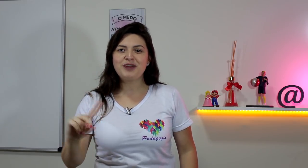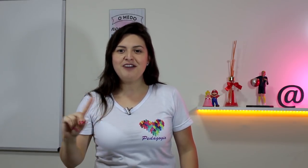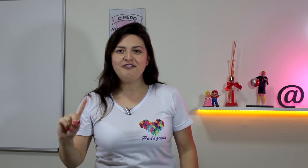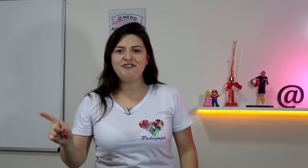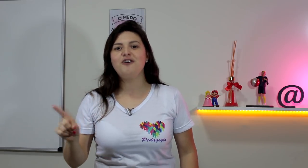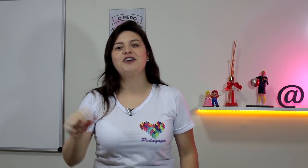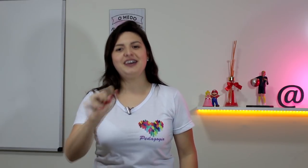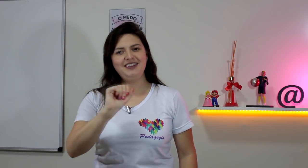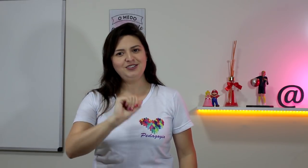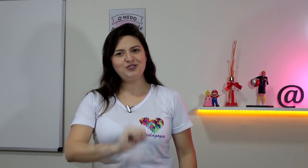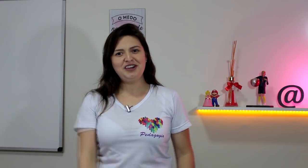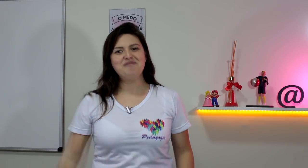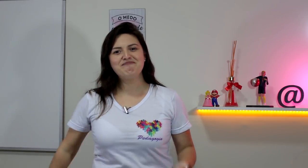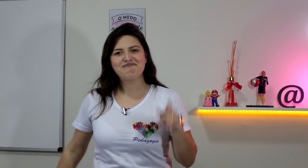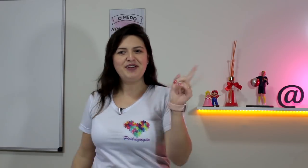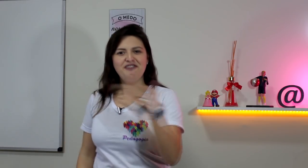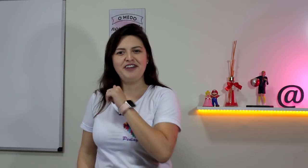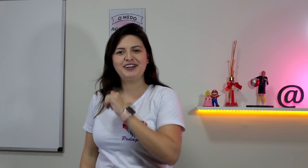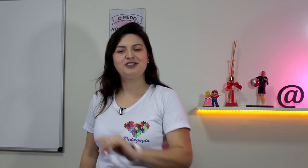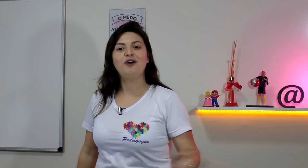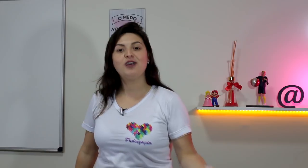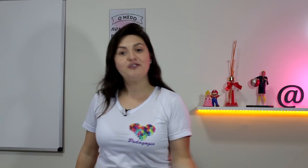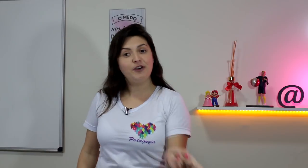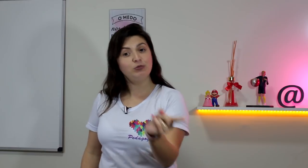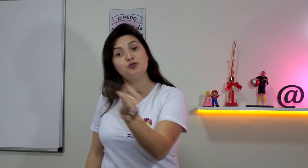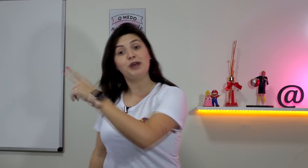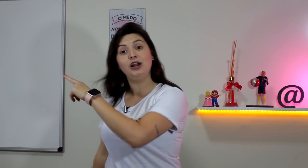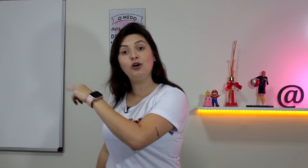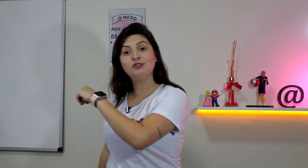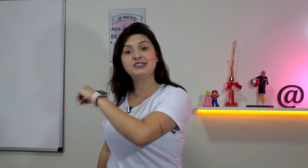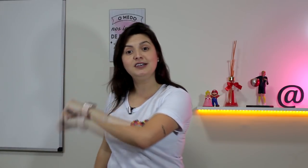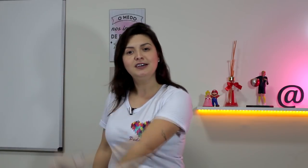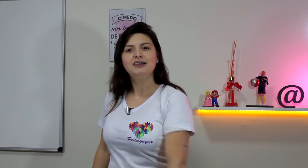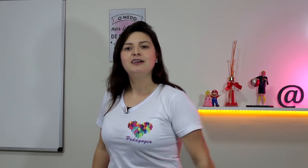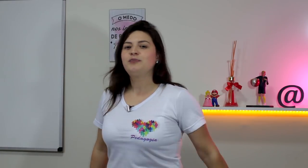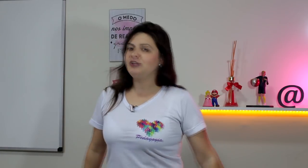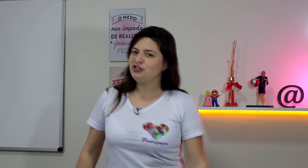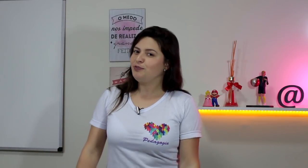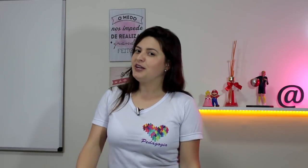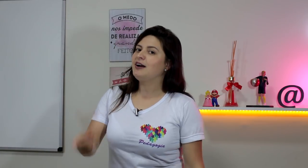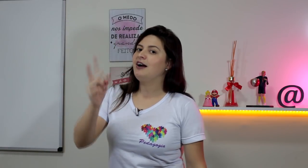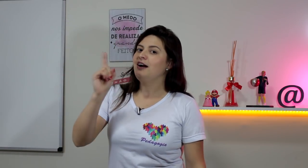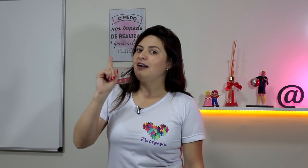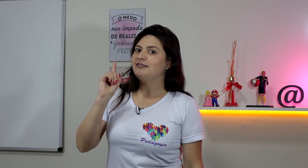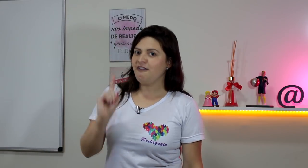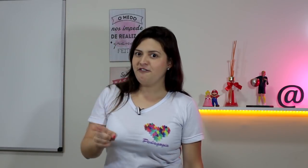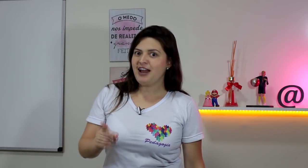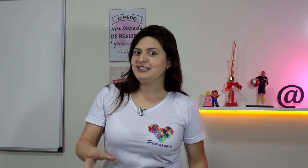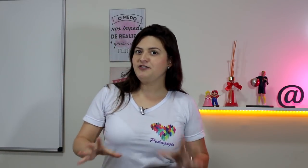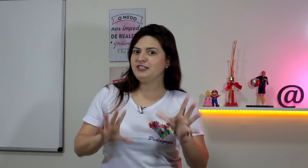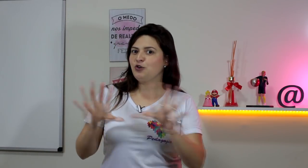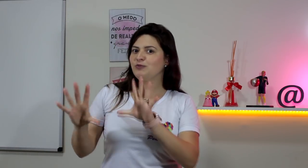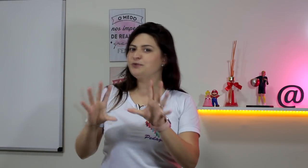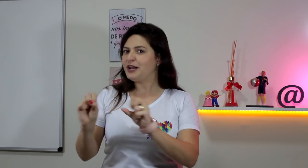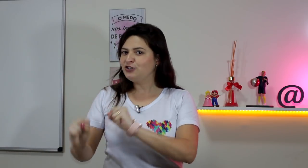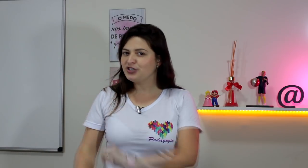para fora. Isso aí, perfeito. Então agora vamos para a lousa para a gente aplicar na frase e fazer algumas práticas